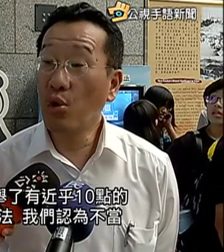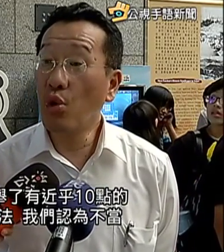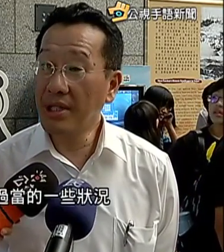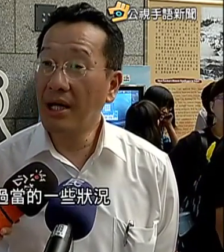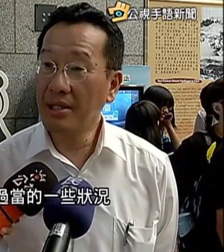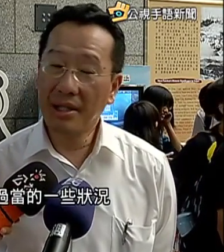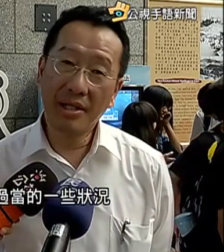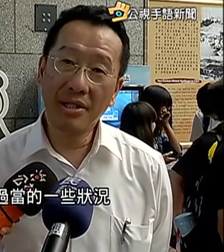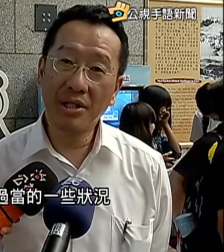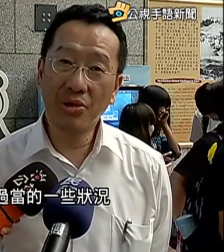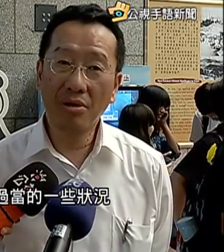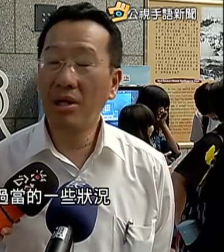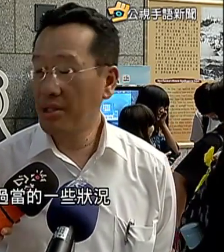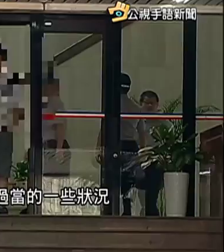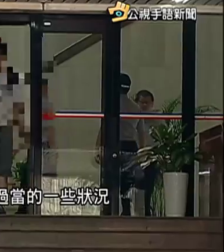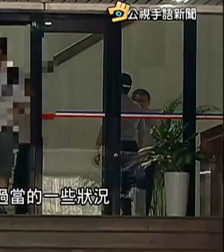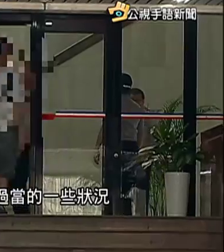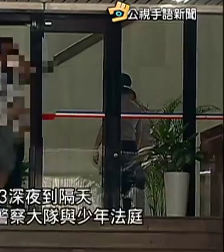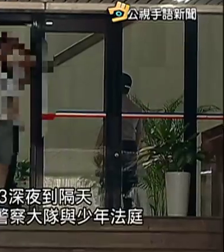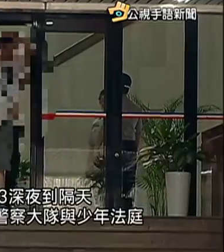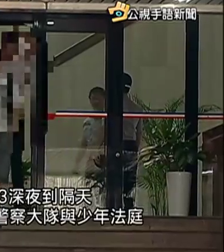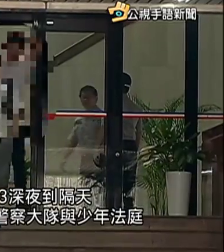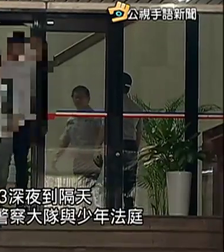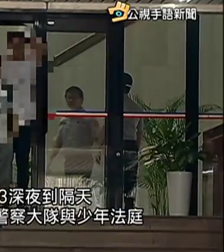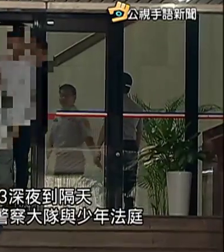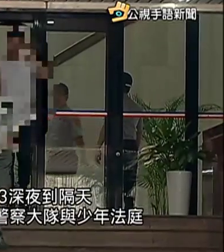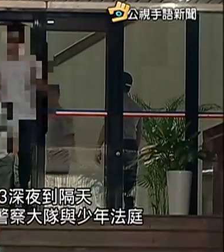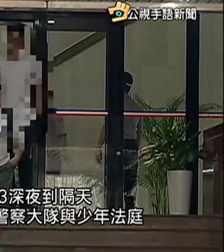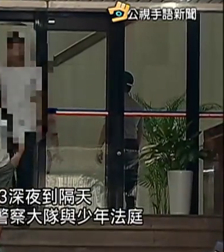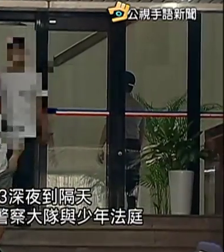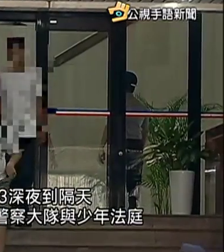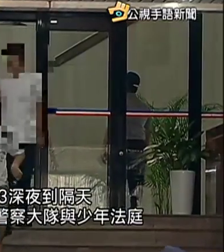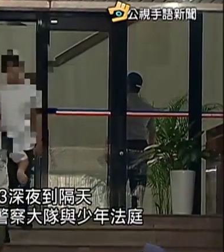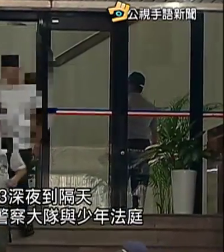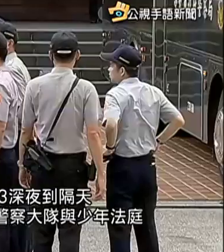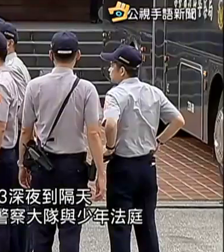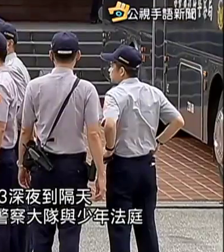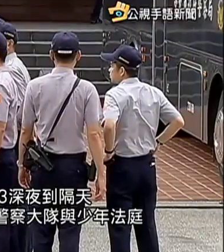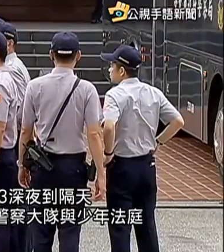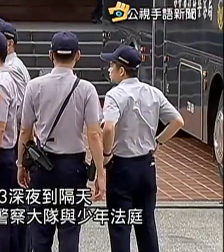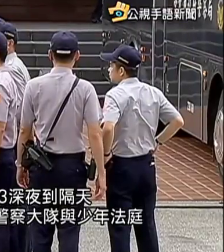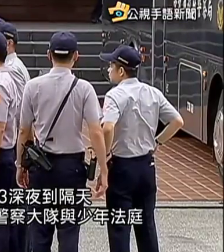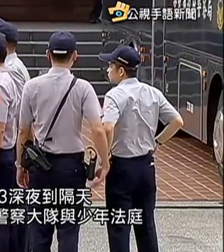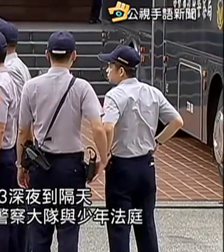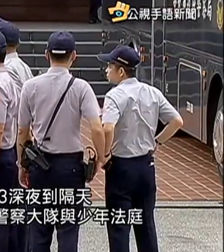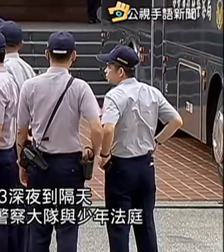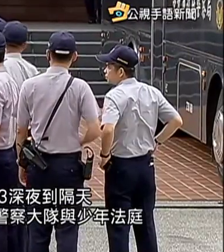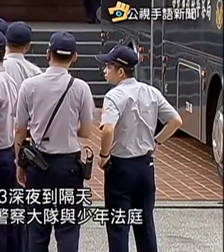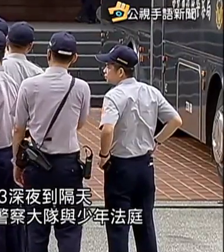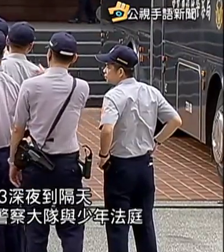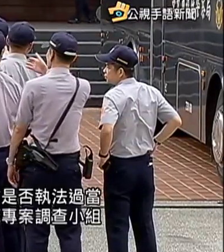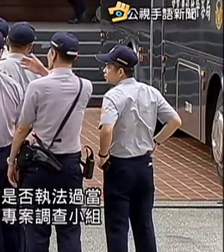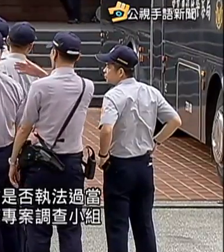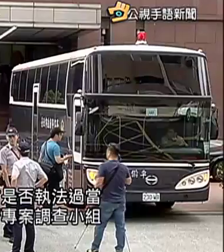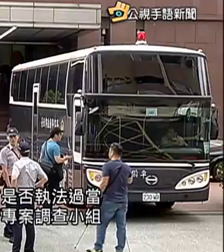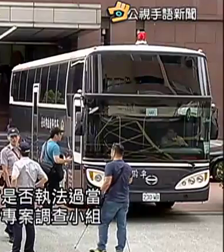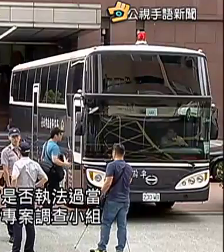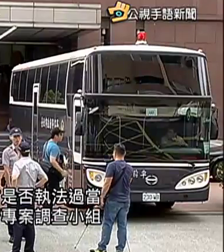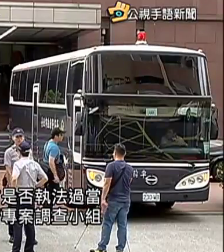过当的一些状况。 723深夜到隔天移送保一警察大队与少年法庭，警方是否执法过当？